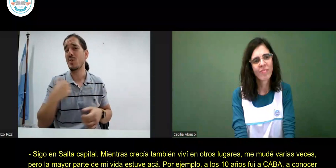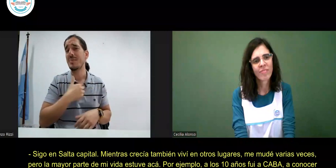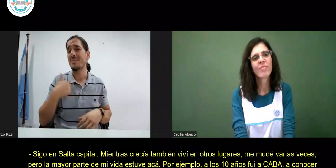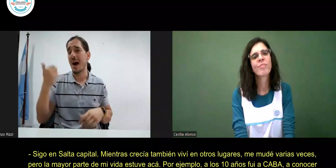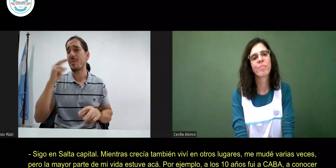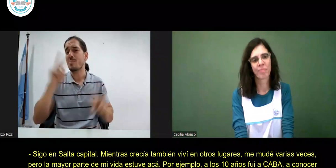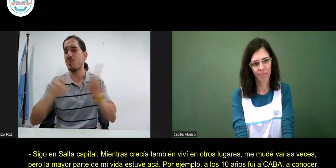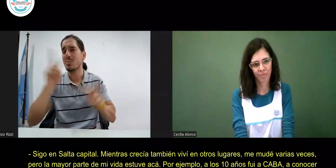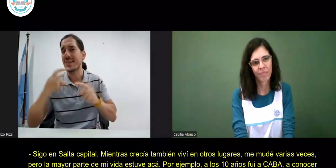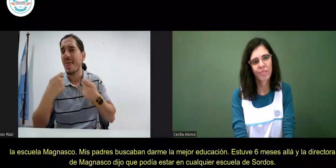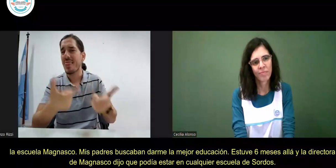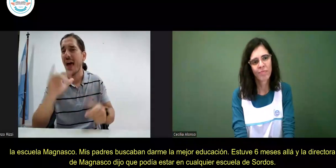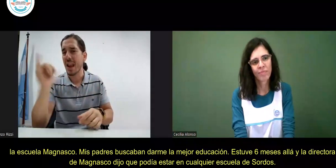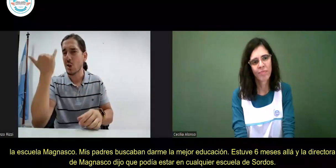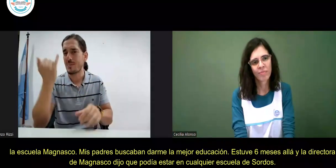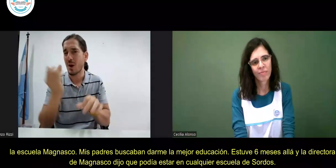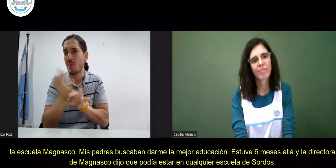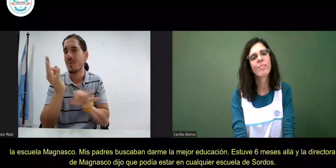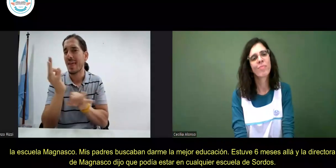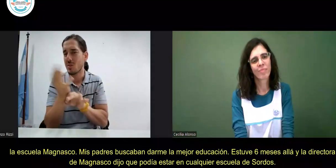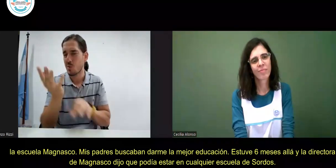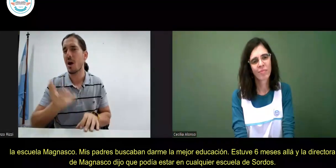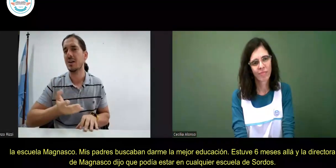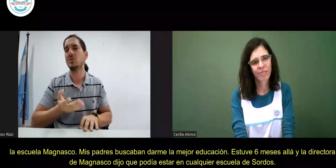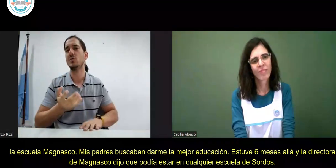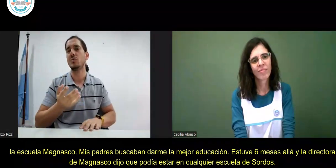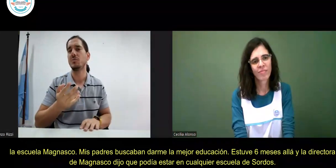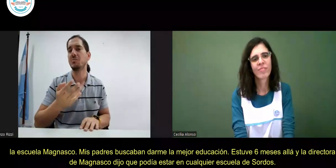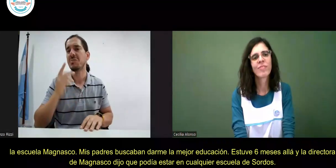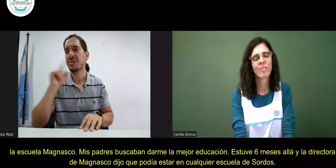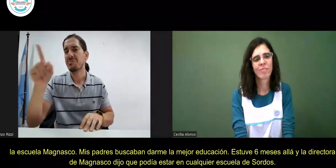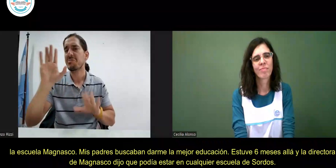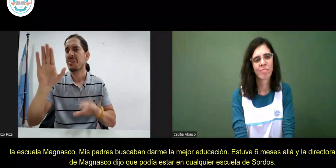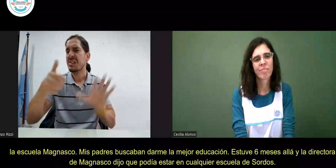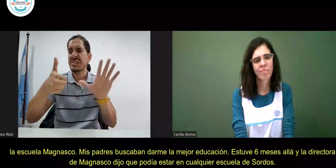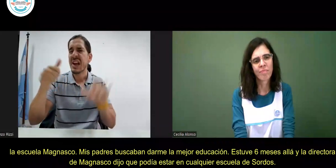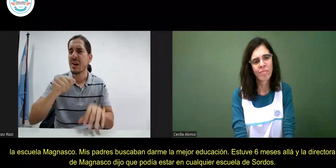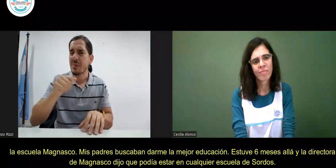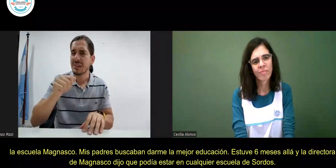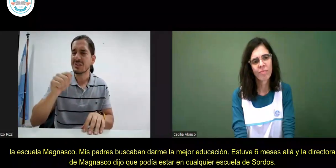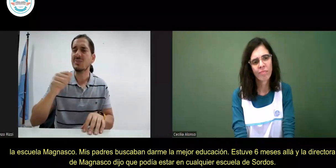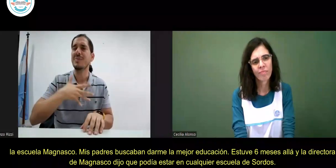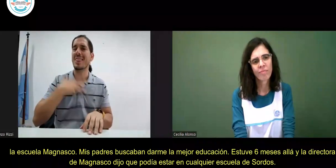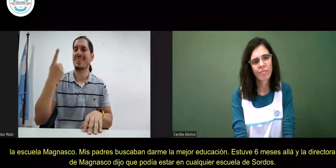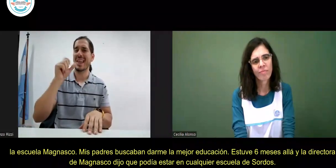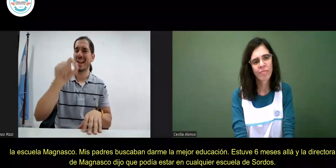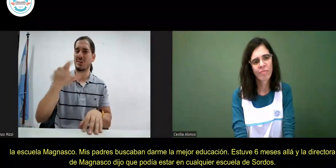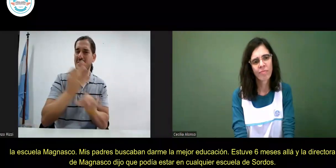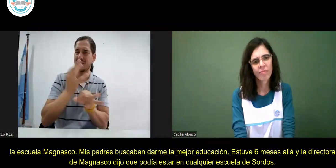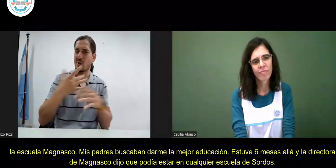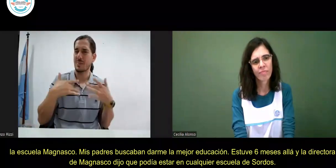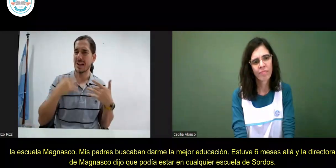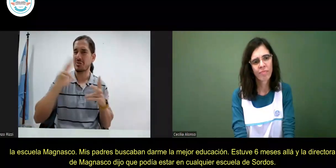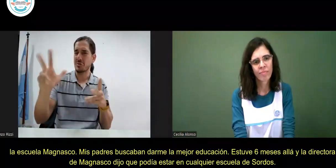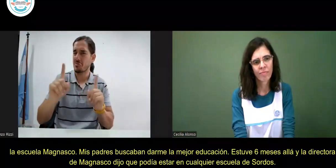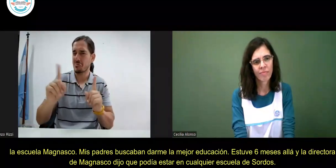Escuela Mañasco. Mis padres buscaban darme la mejor educación. Estuve 6 meses allá y la